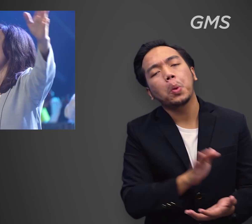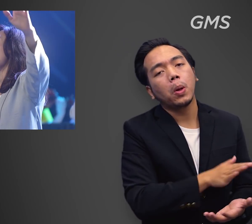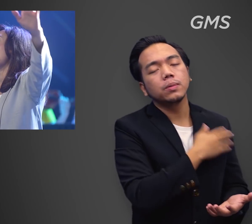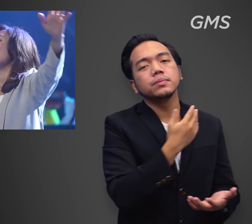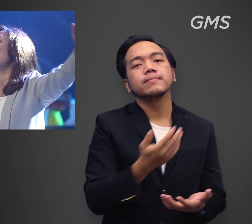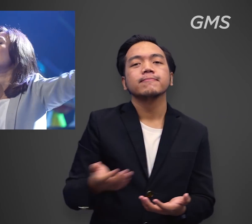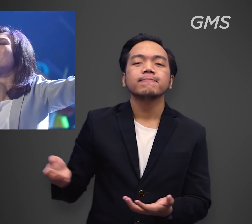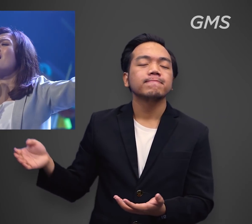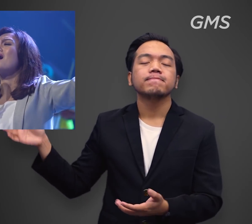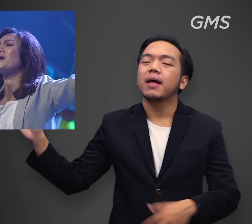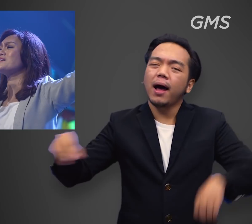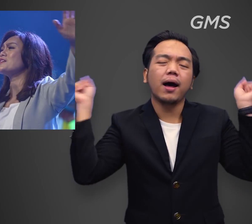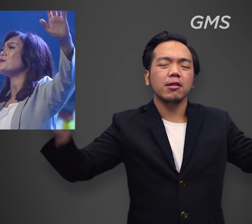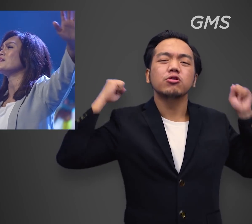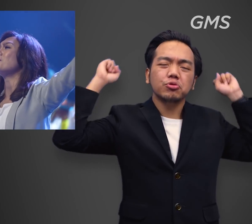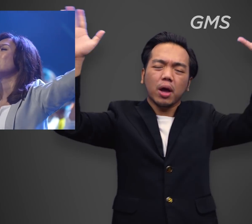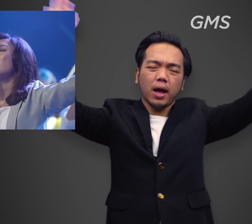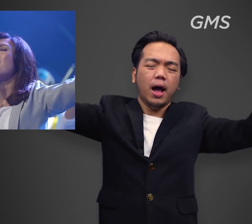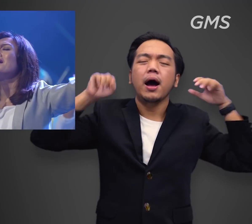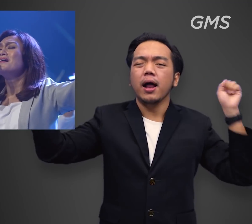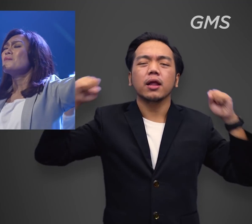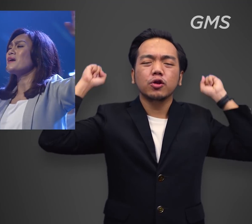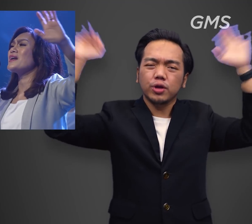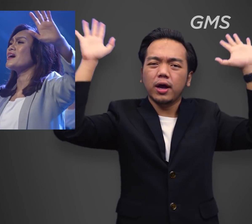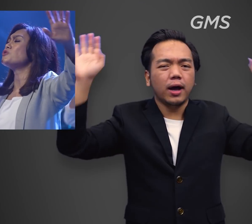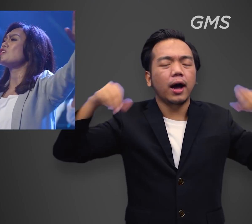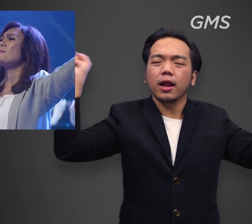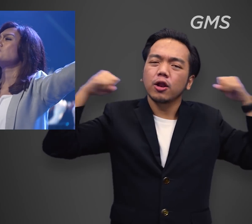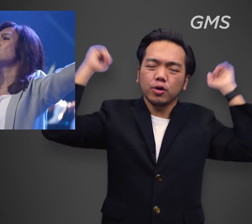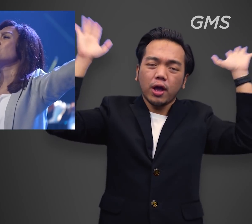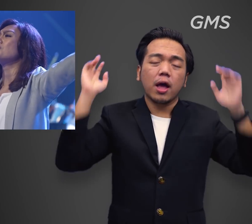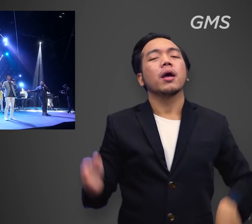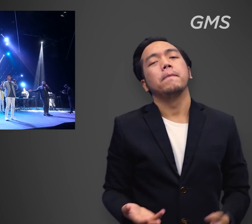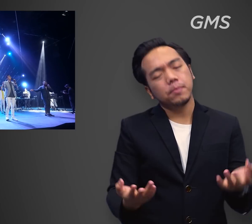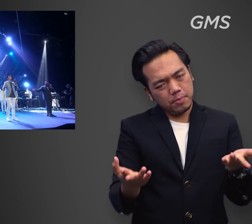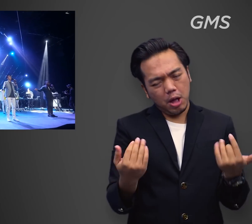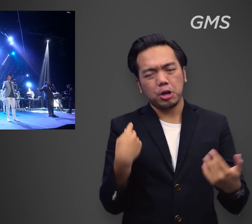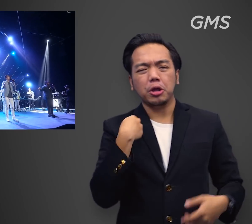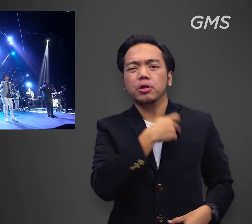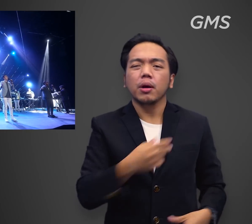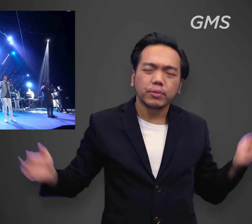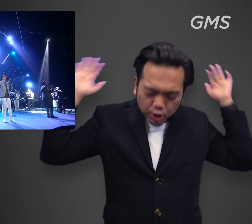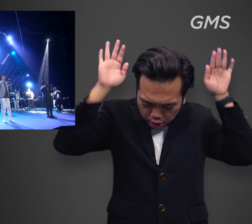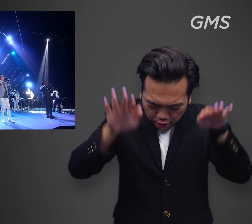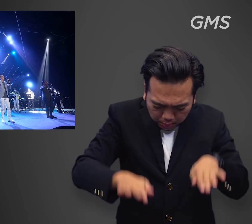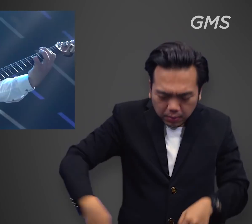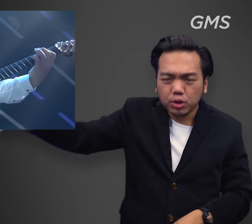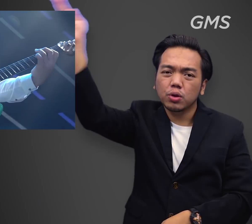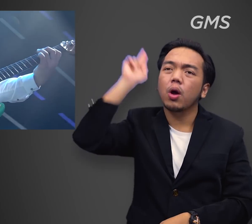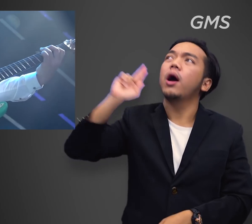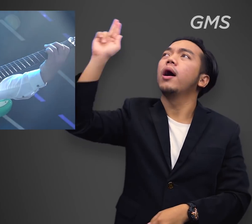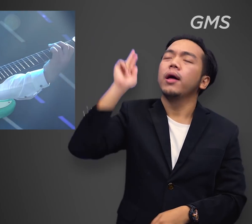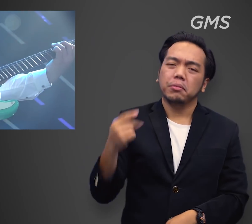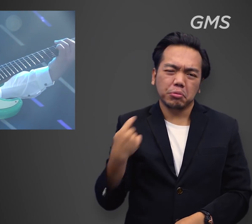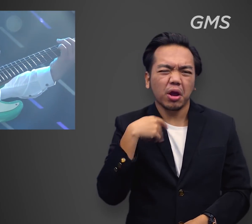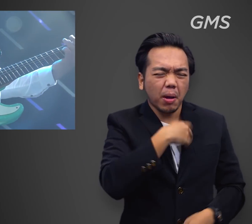Haleluya, haleluya. Mari siap kita menyembah. Mari naikkan ucapan syukur, naikkan ucapan syukur